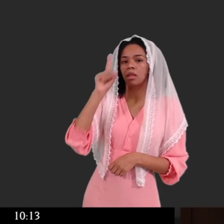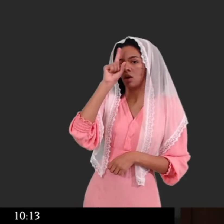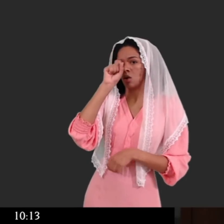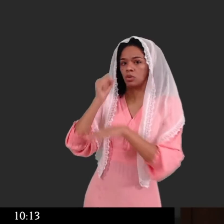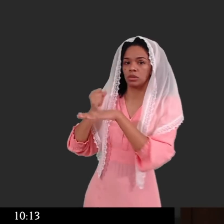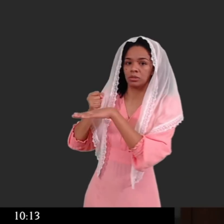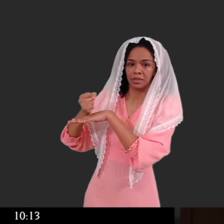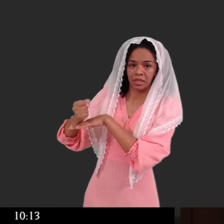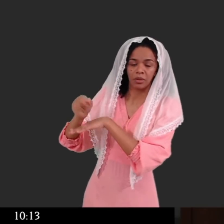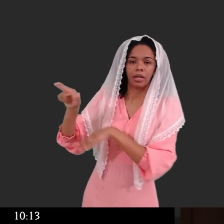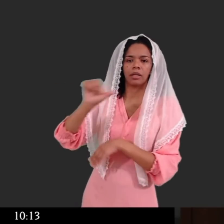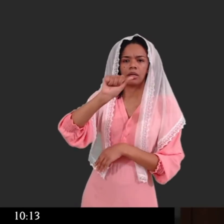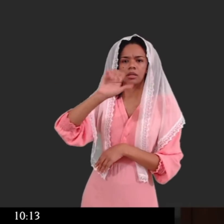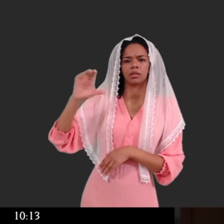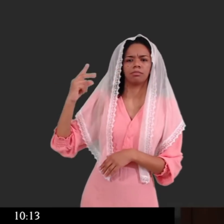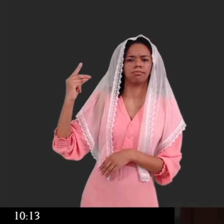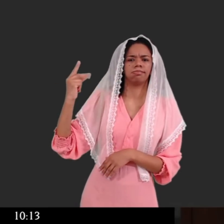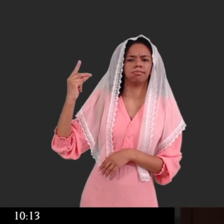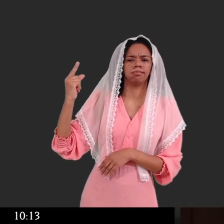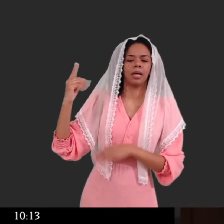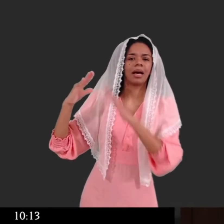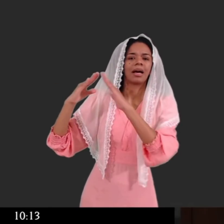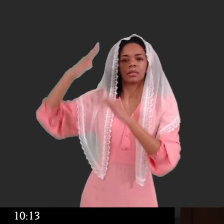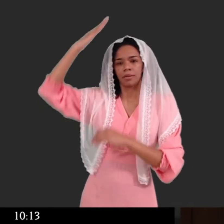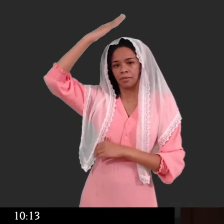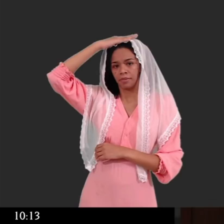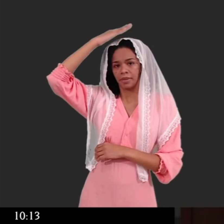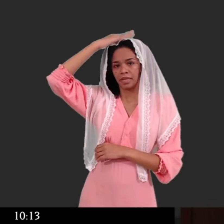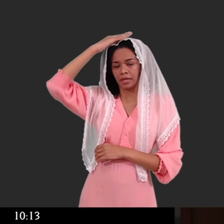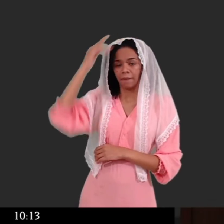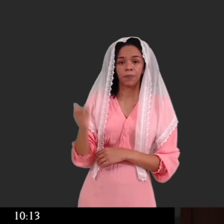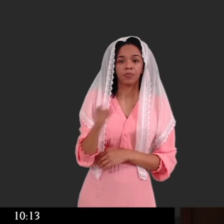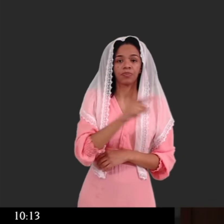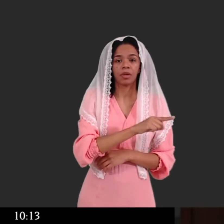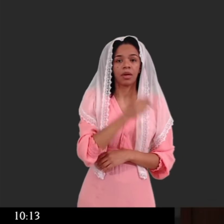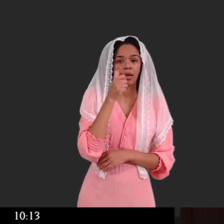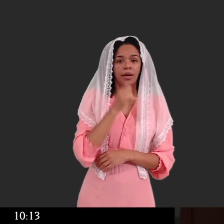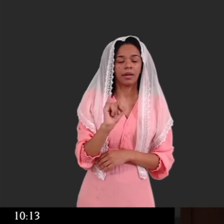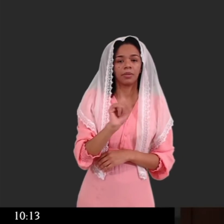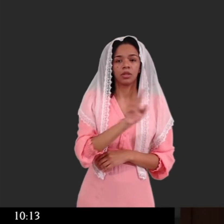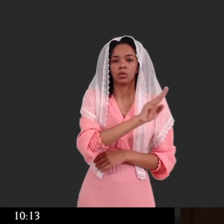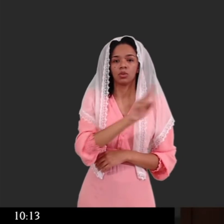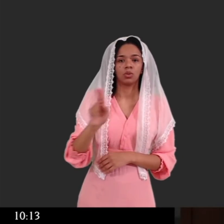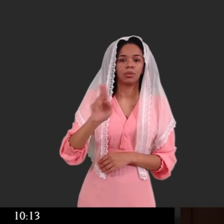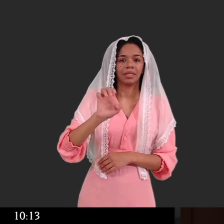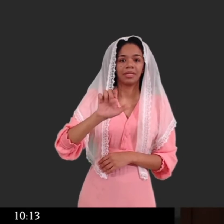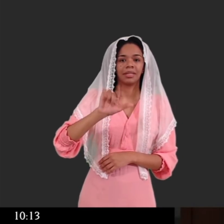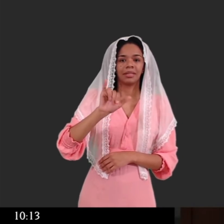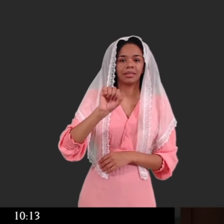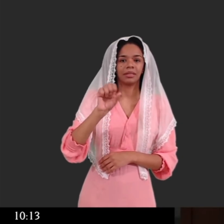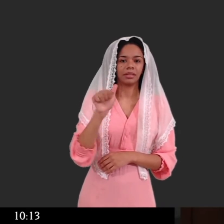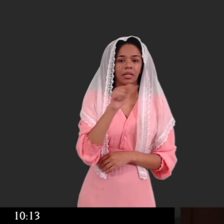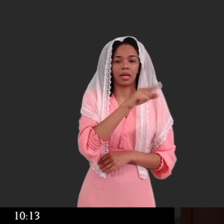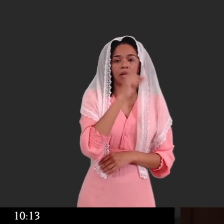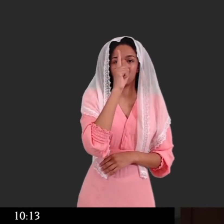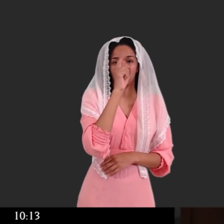ancião mais antigo do Paraná. Aqui tem um pedido para a irmã Elisa, esposa do irmão Renato, ancião em Inhaúma, Rio de Janeiro, está